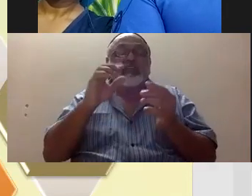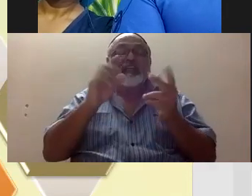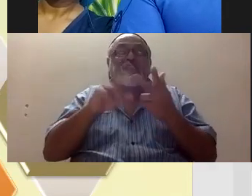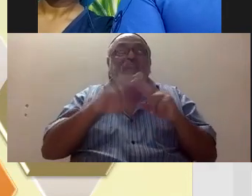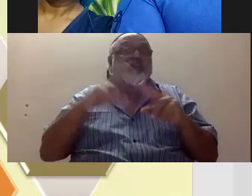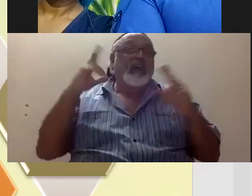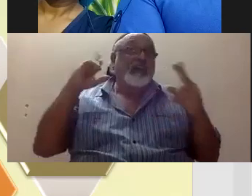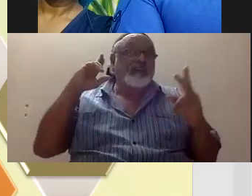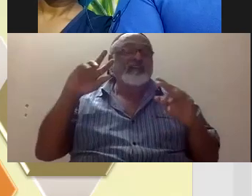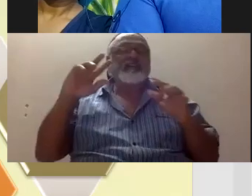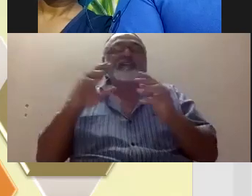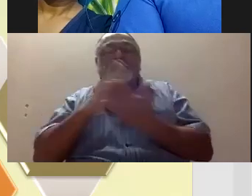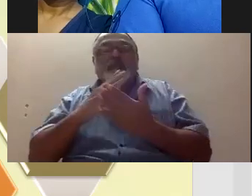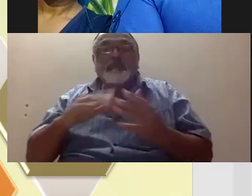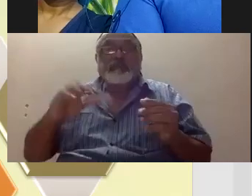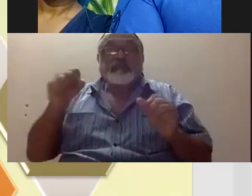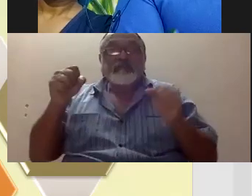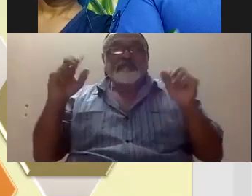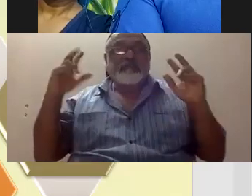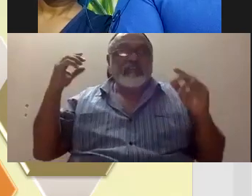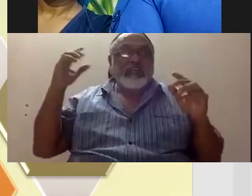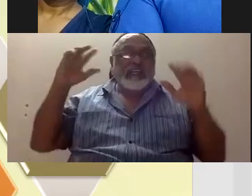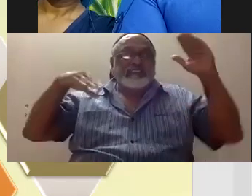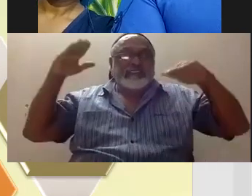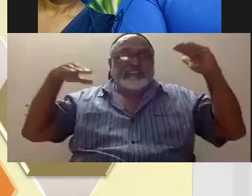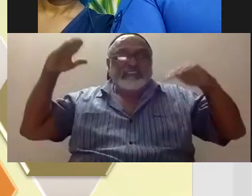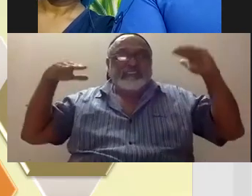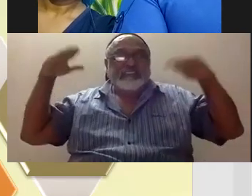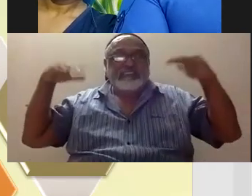all. Arun, no audible.